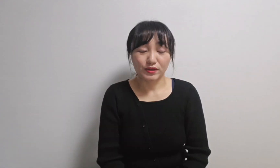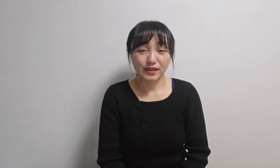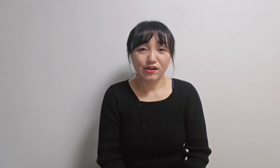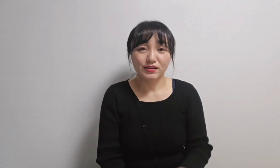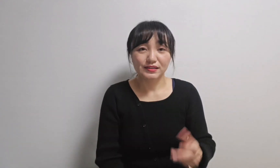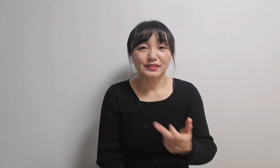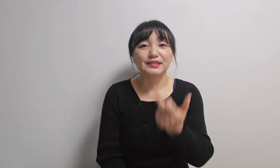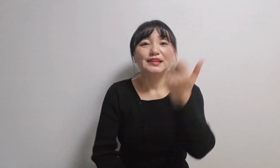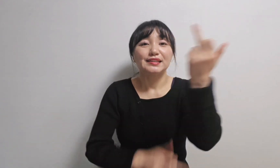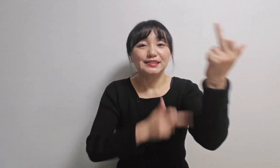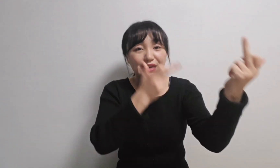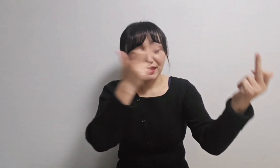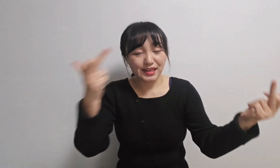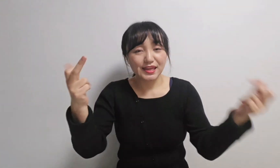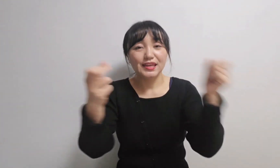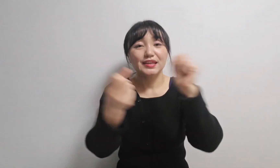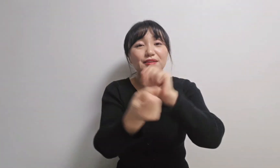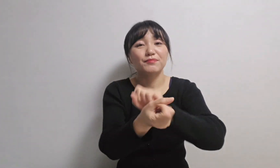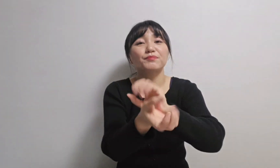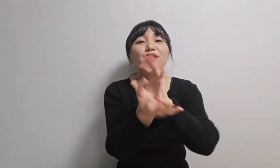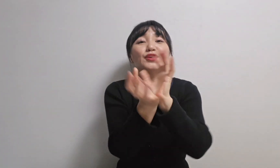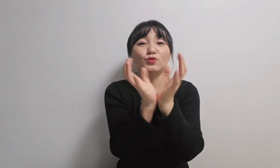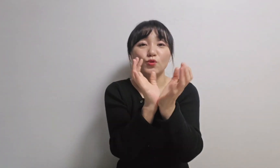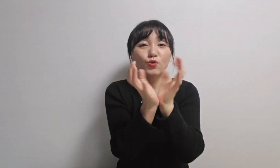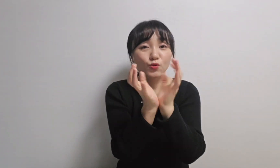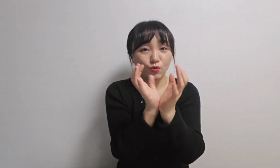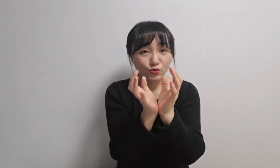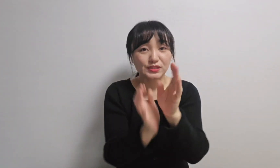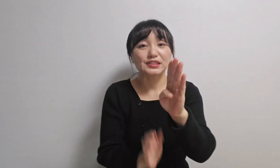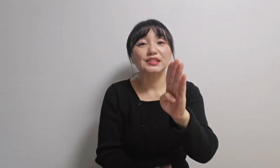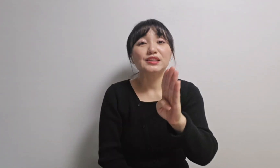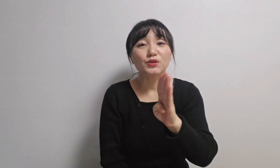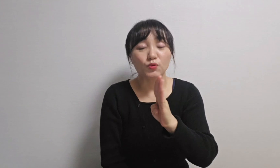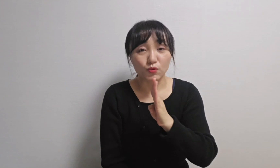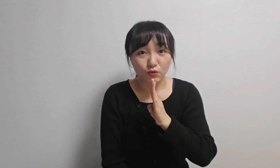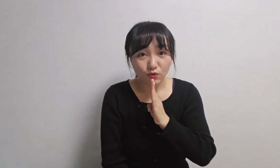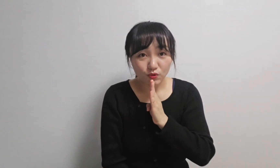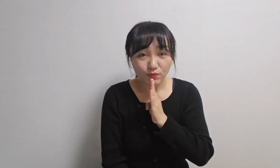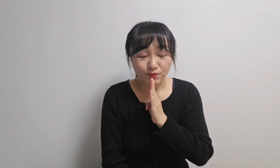볼게요. 산에 피어도 꽃이고,